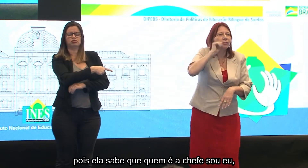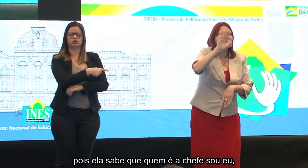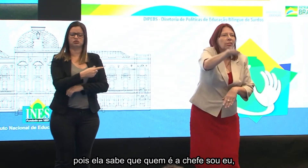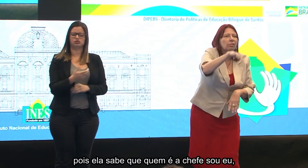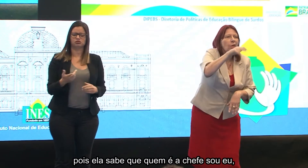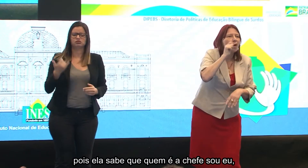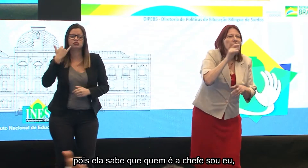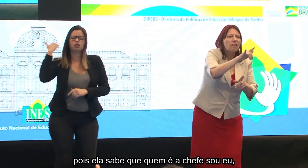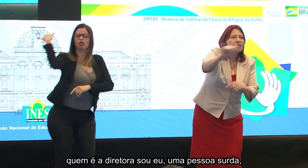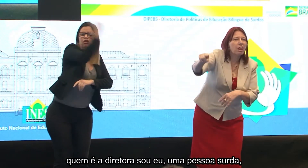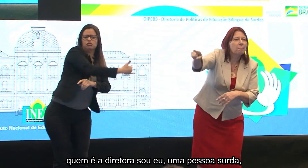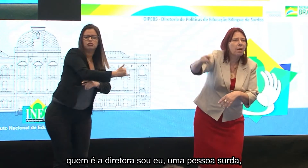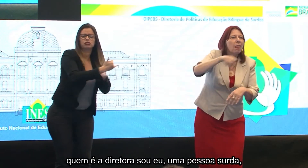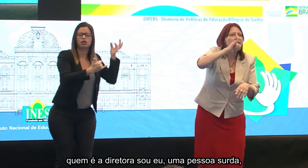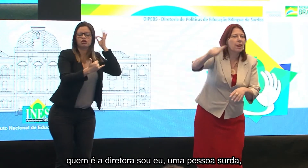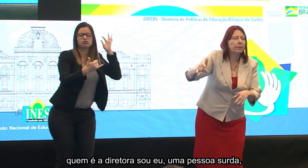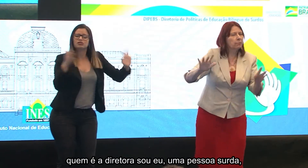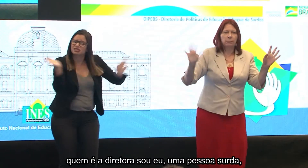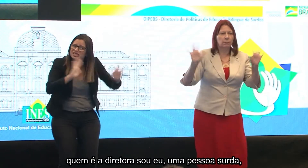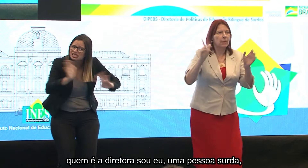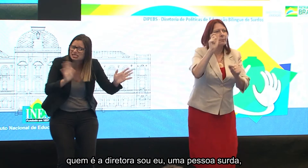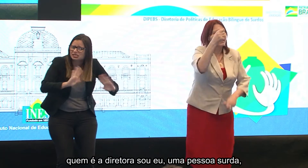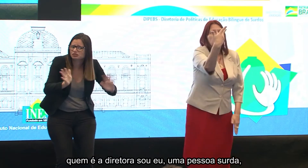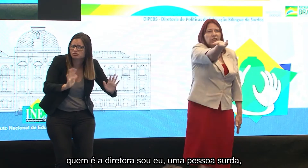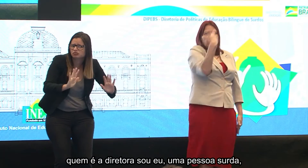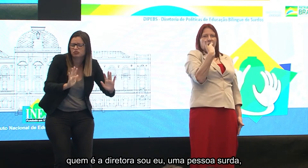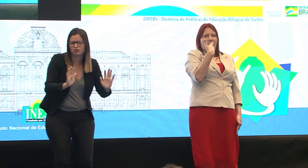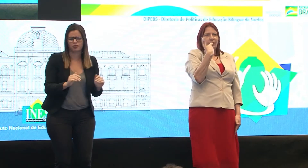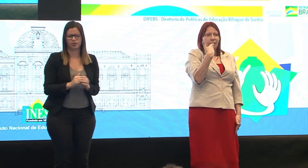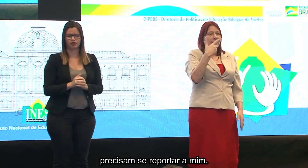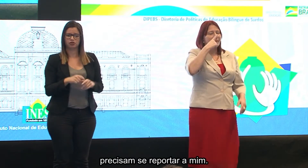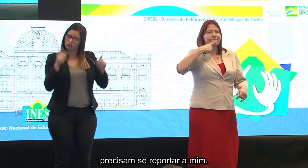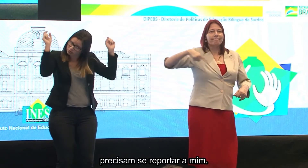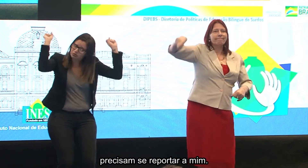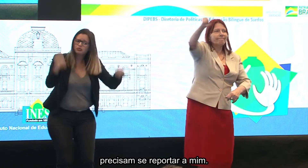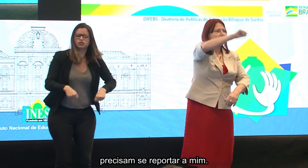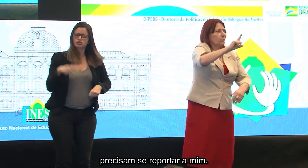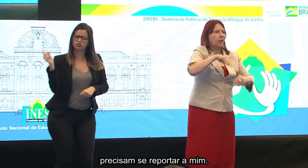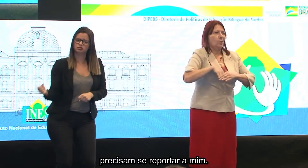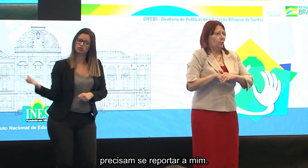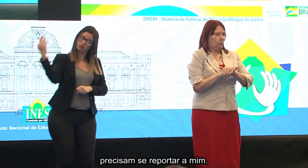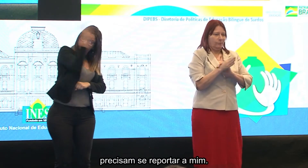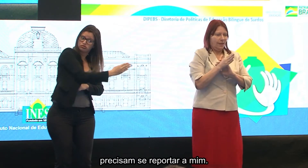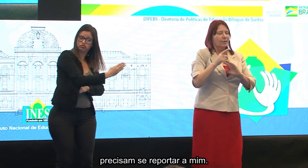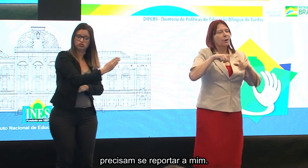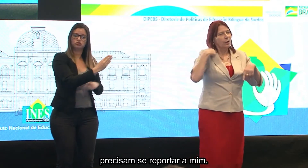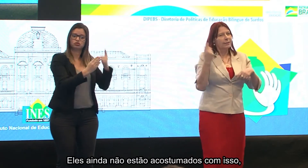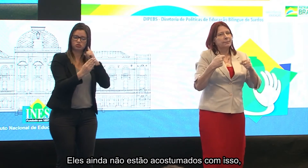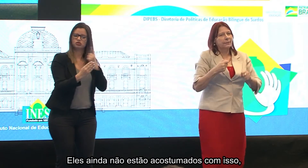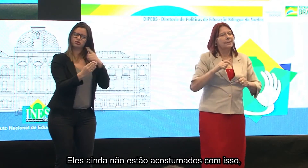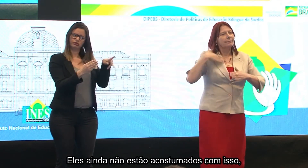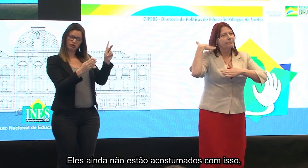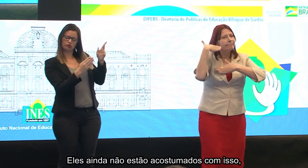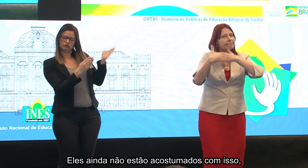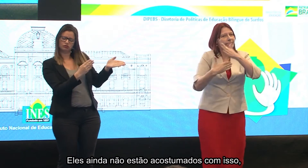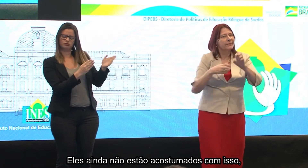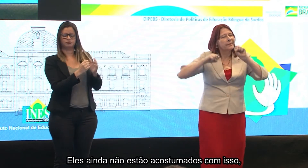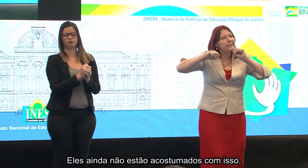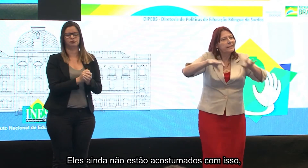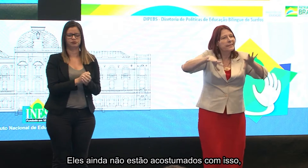chefe sou eu, quem é a diretora sou eu, uma pessoa surda. Precisam se reportar a mim, e eles ainda não estão acostumados